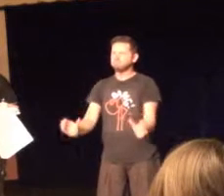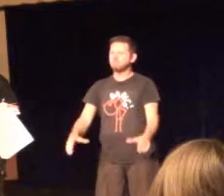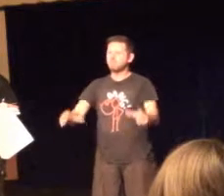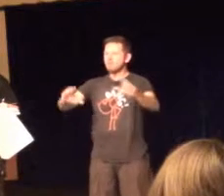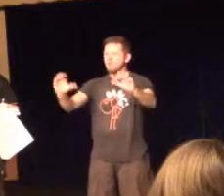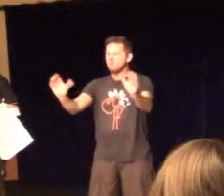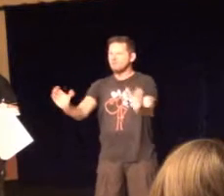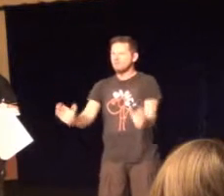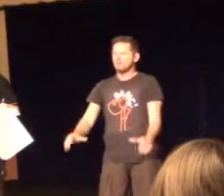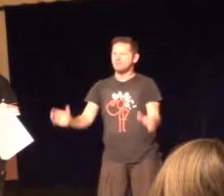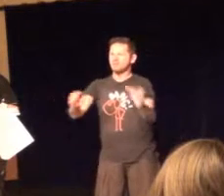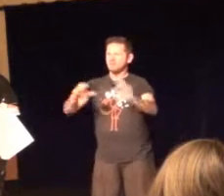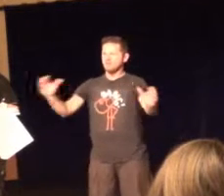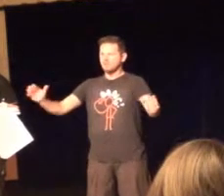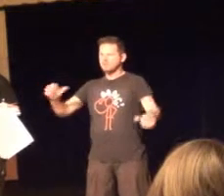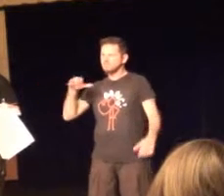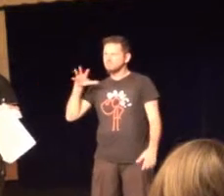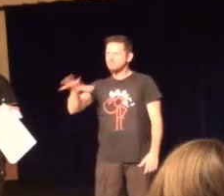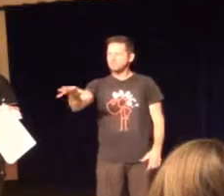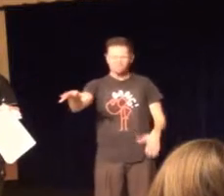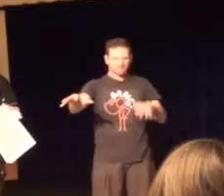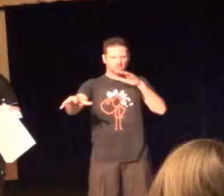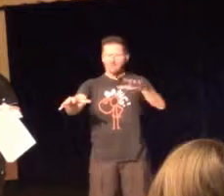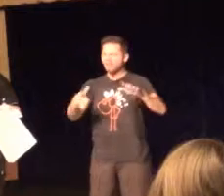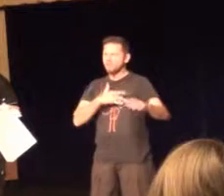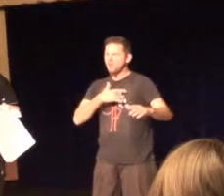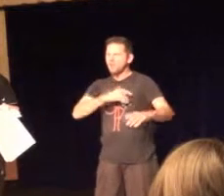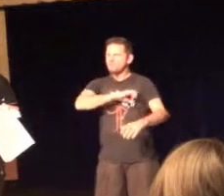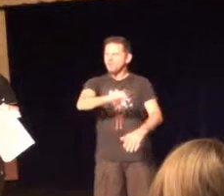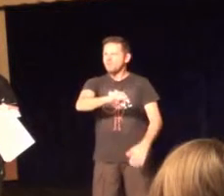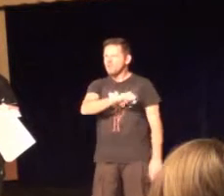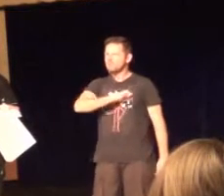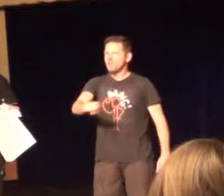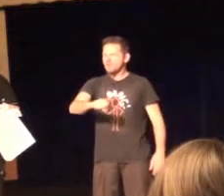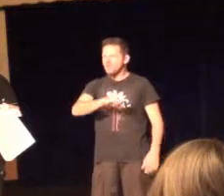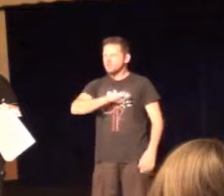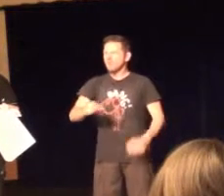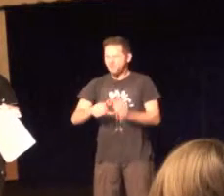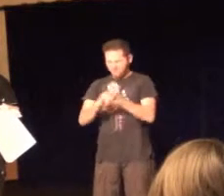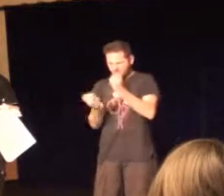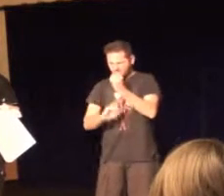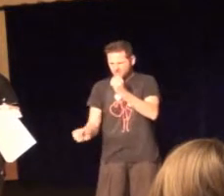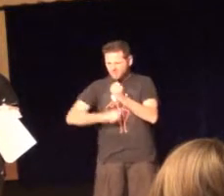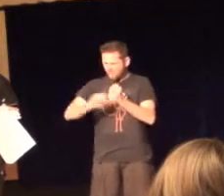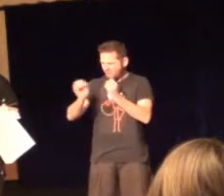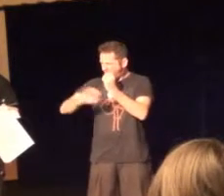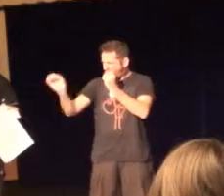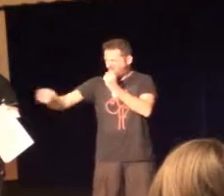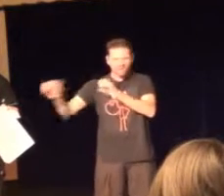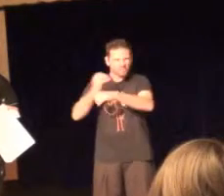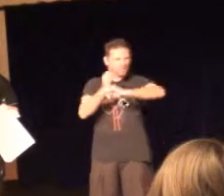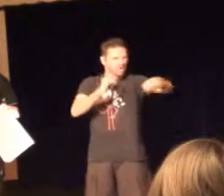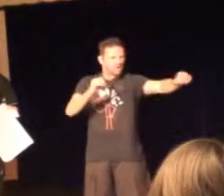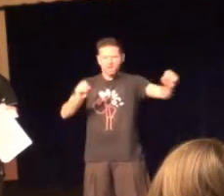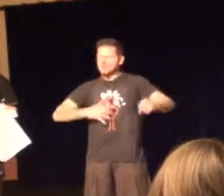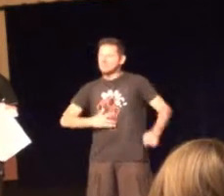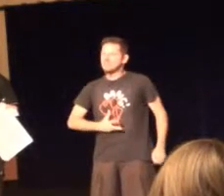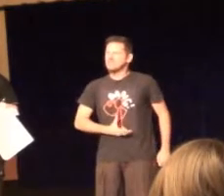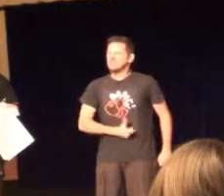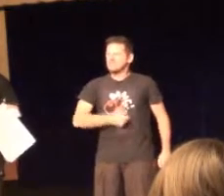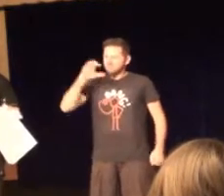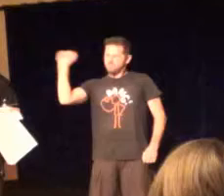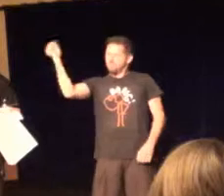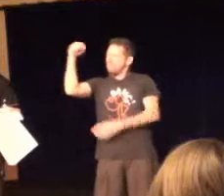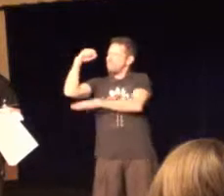qui s'introduisent, le cœur qui claque, l'estomac qui vrille, les intestins qui s'éparpillent, ma tête qui tourne, qui se